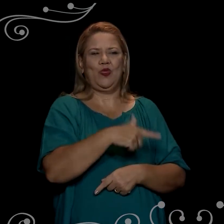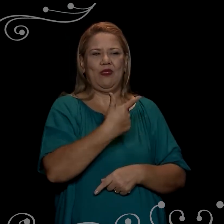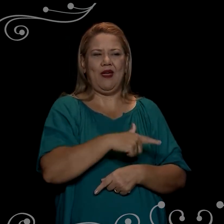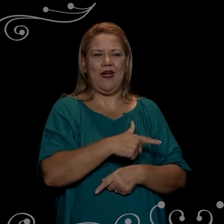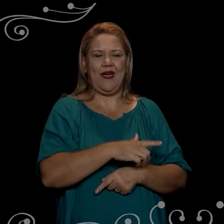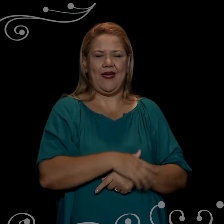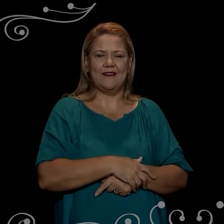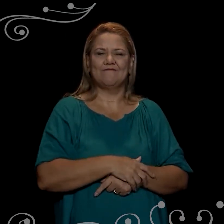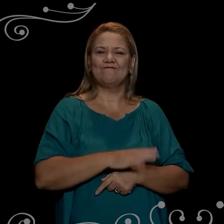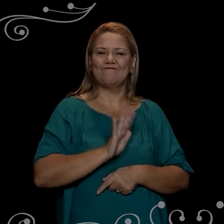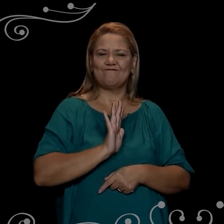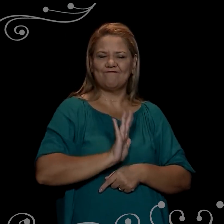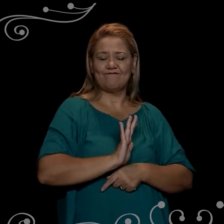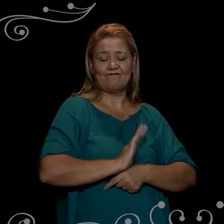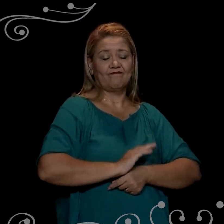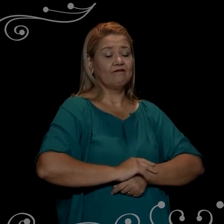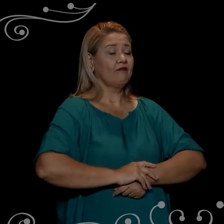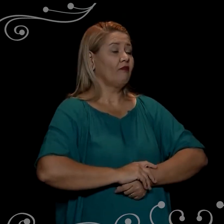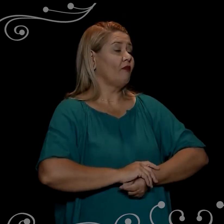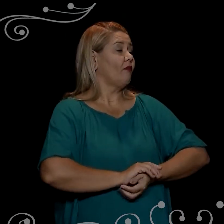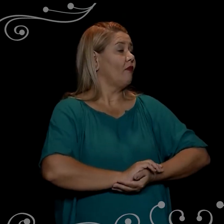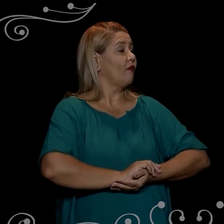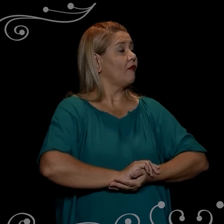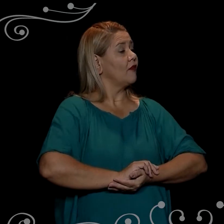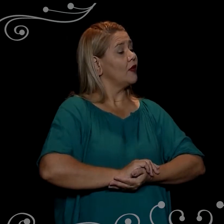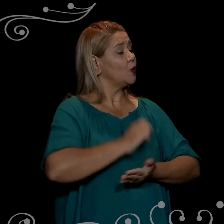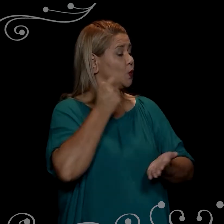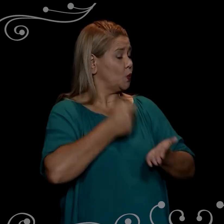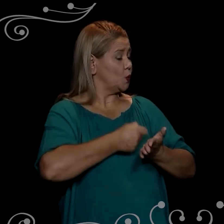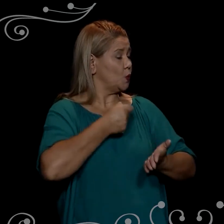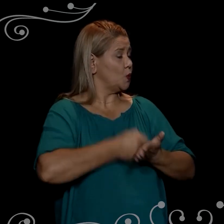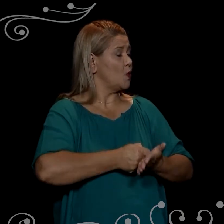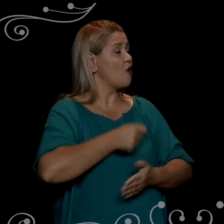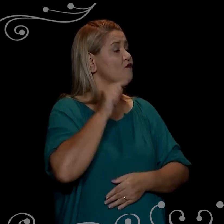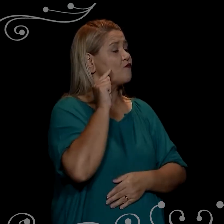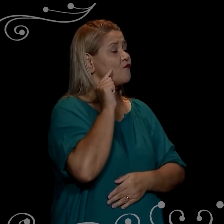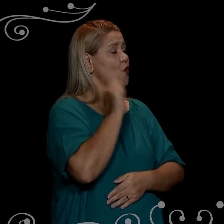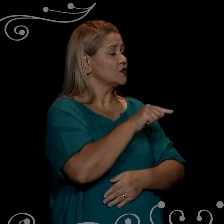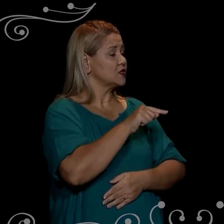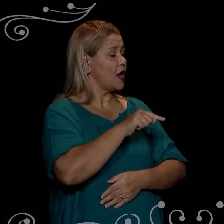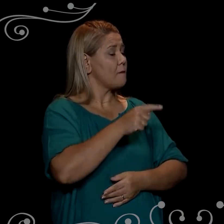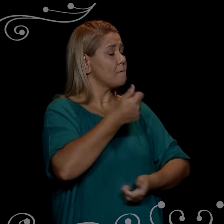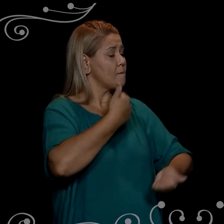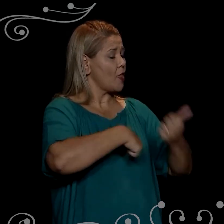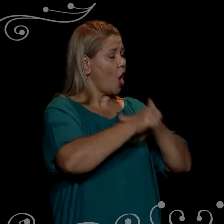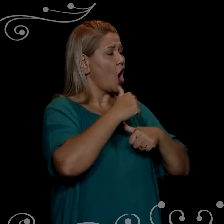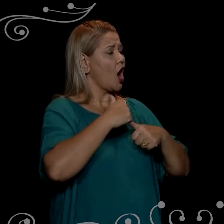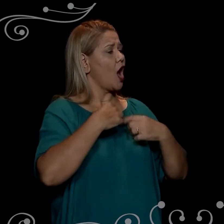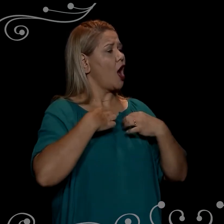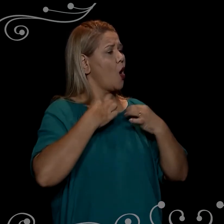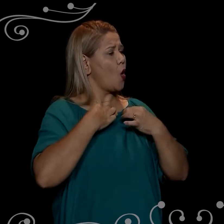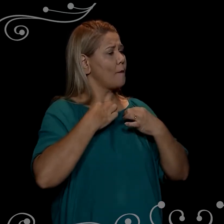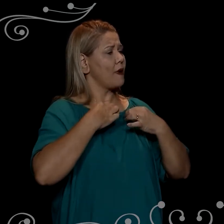de seguir em viagem, exigiu que a princesa trocasse de cavalo e de roupas com